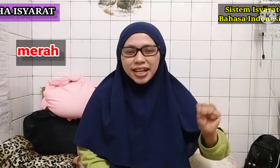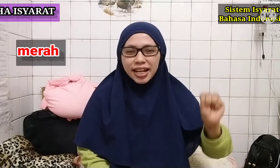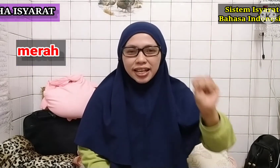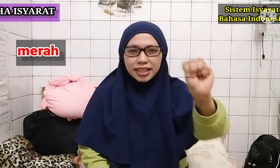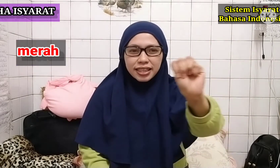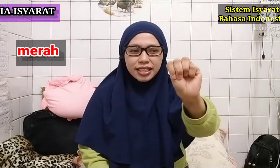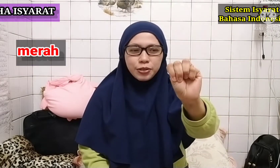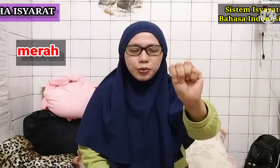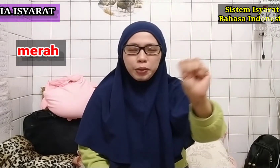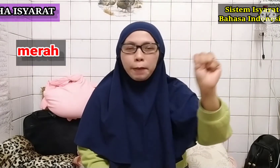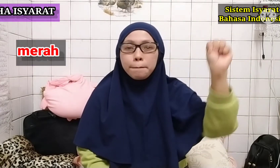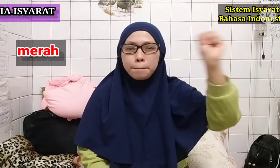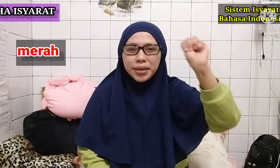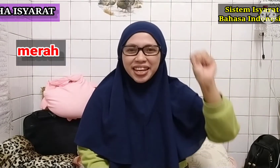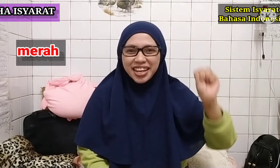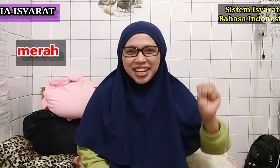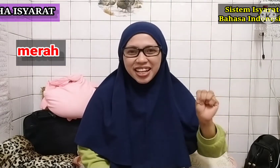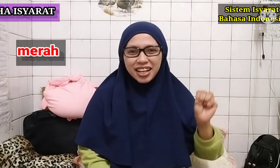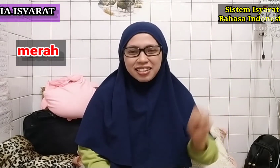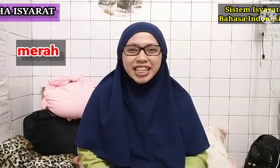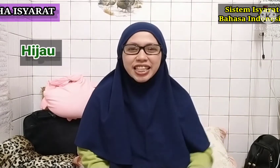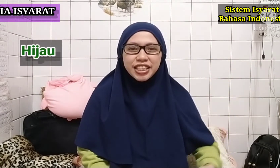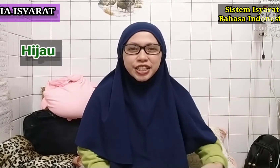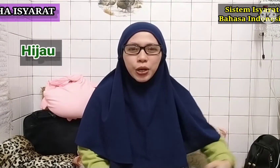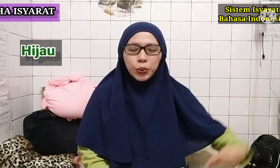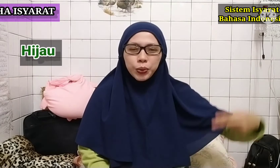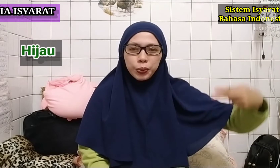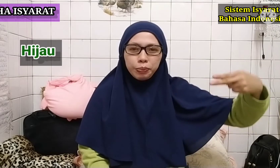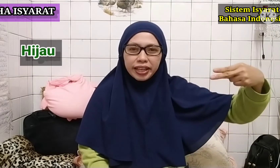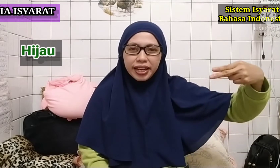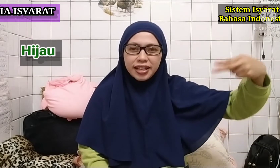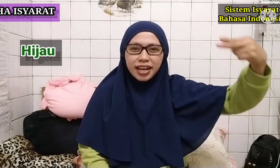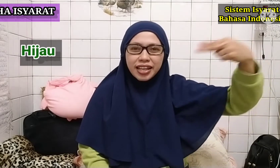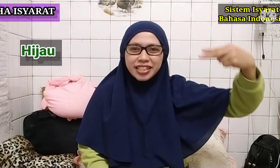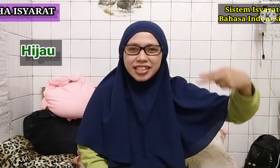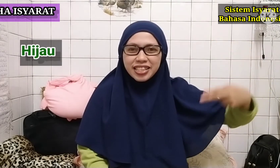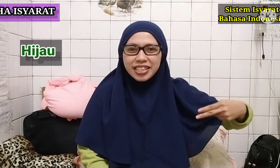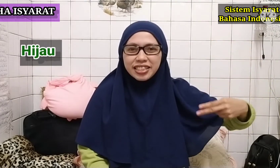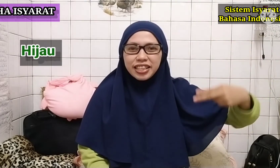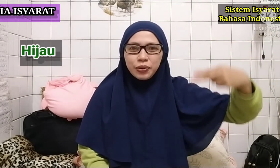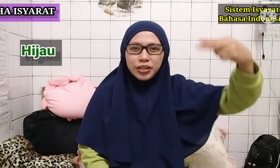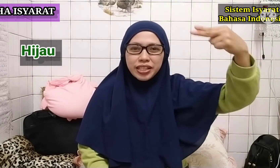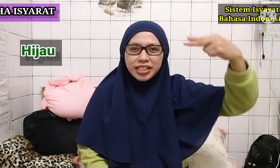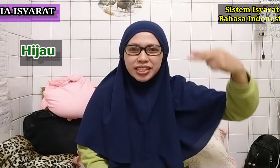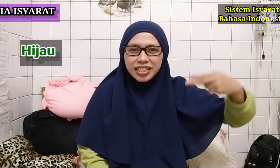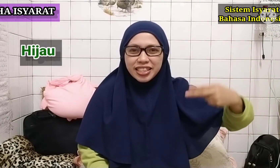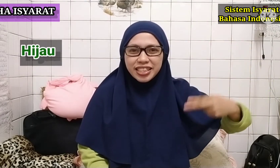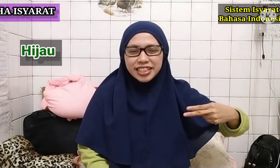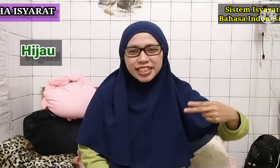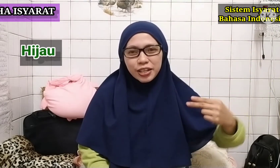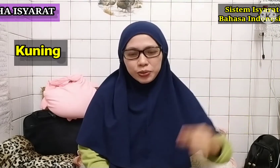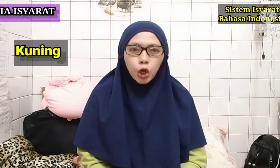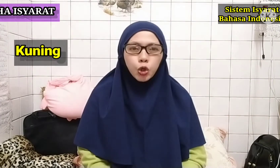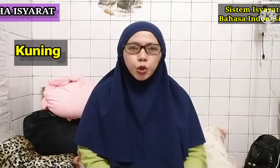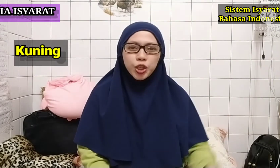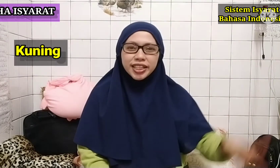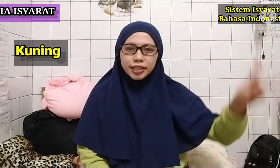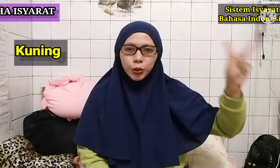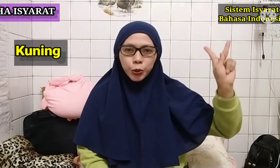Merah. Ini huruf M. Merah. Hijau. Pakai H. Hijau. Hijau. Kuning. Huruf